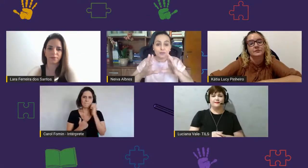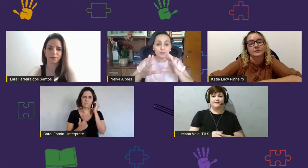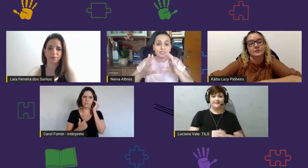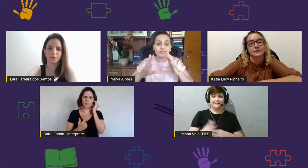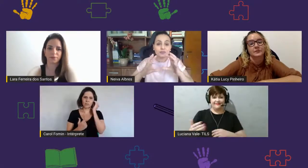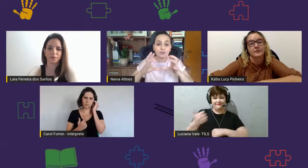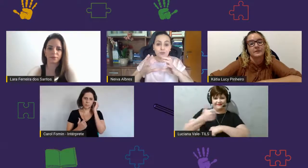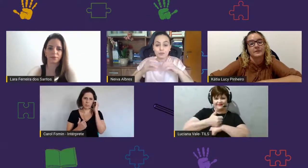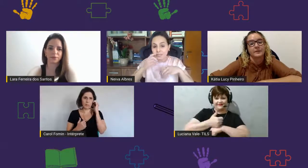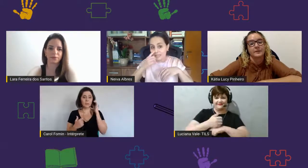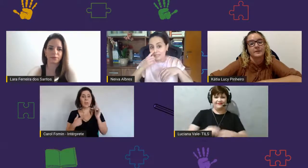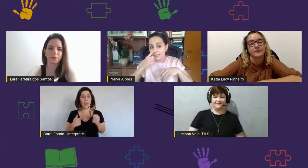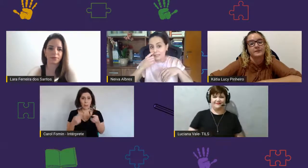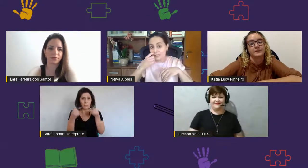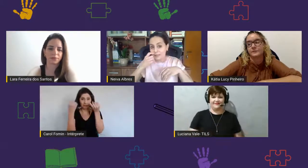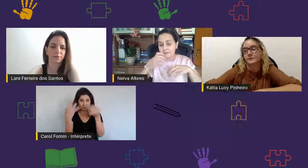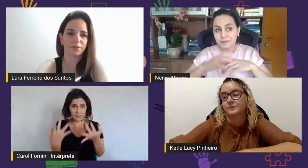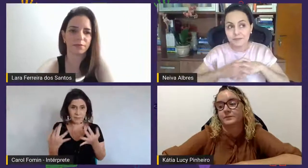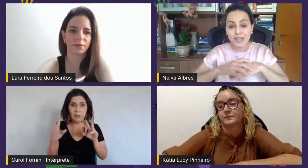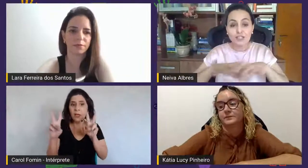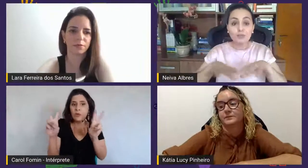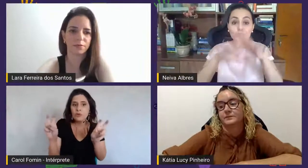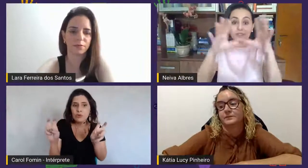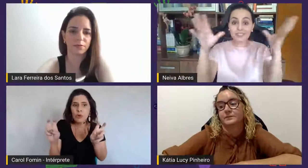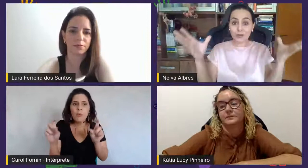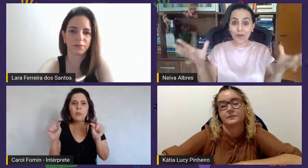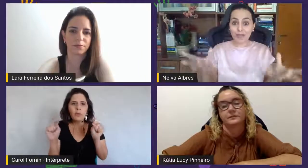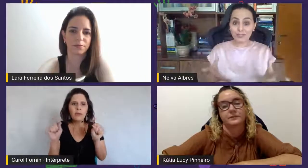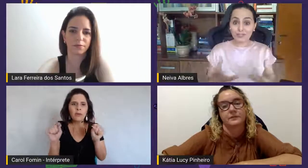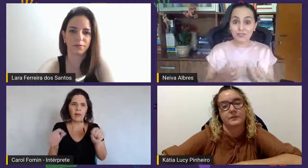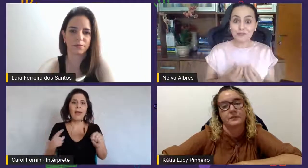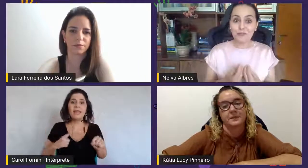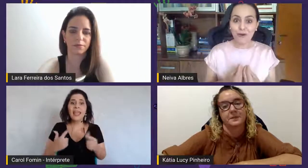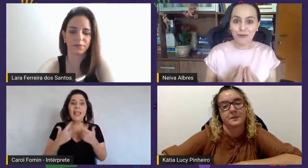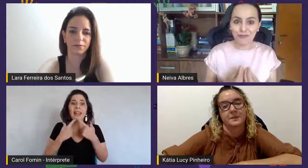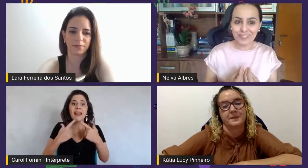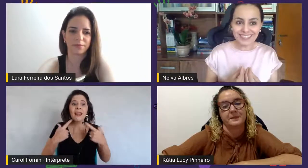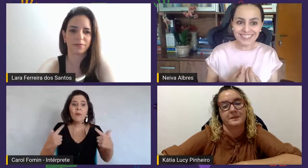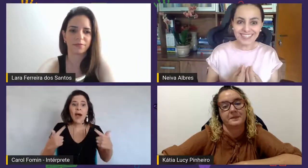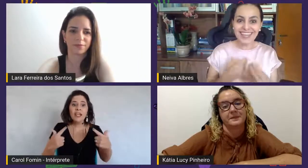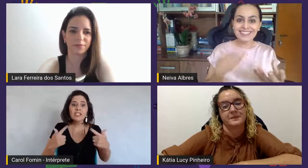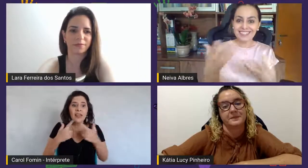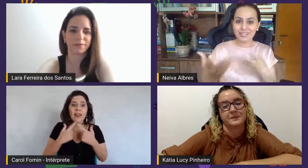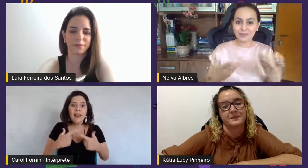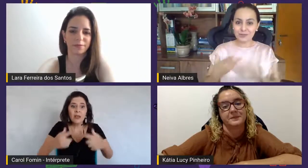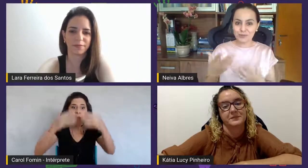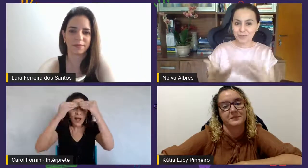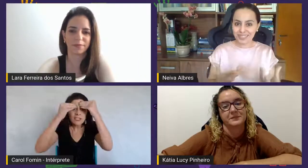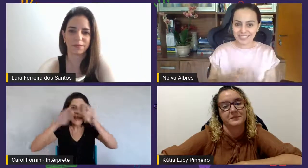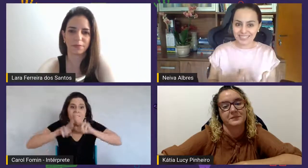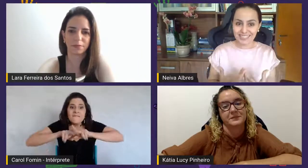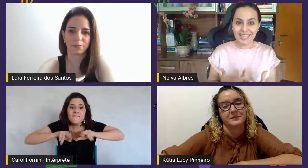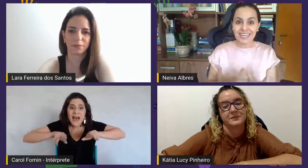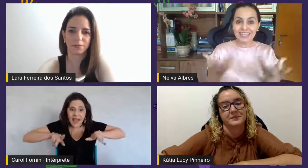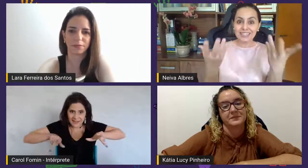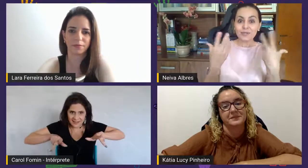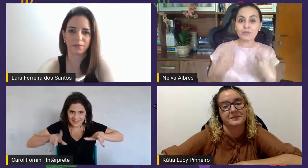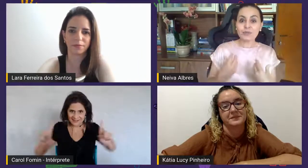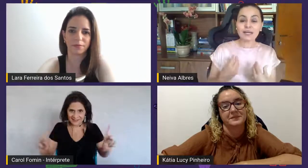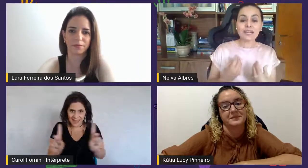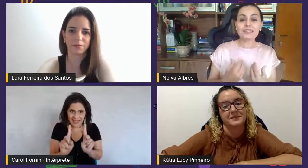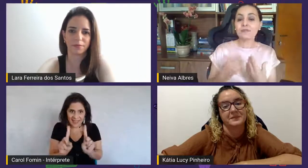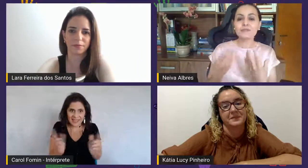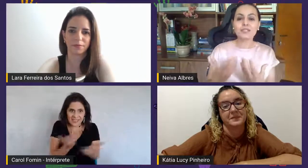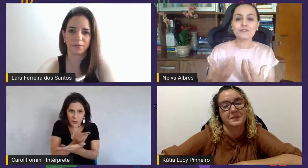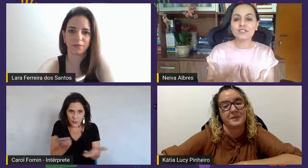toda foi sobre as múltiplas linguagens que envolvem, né, as interações humanas.